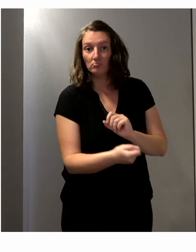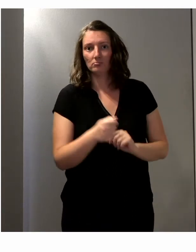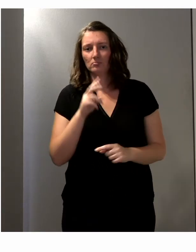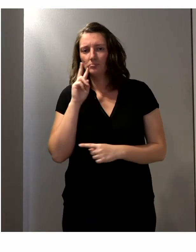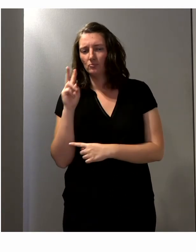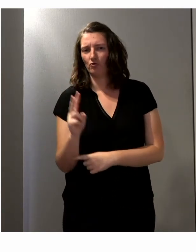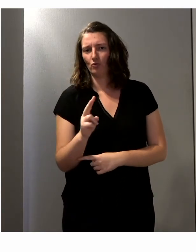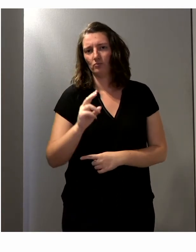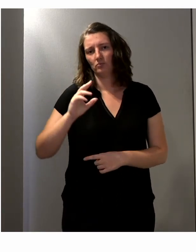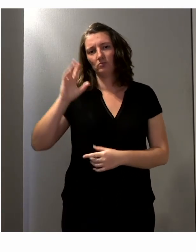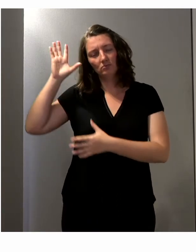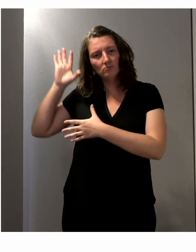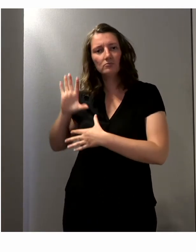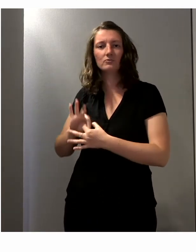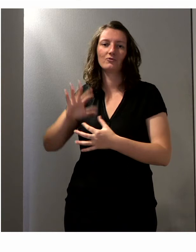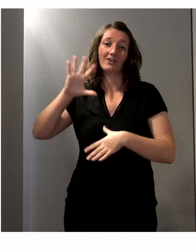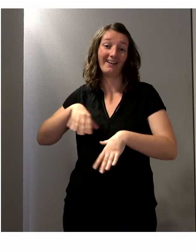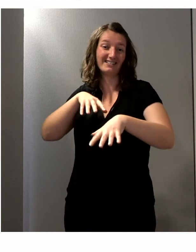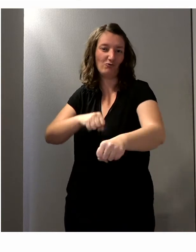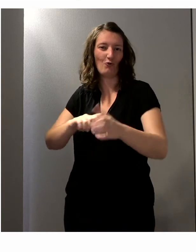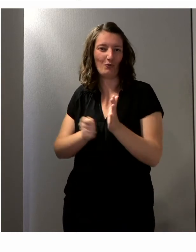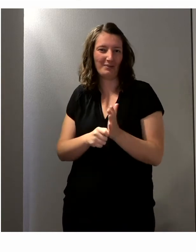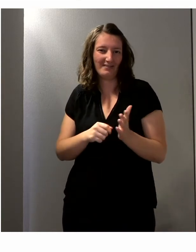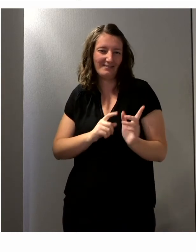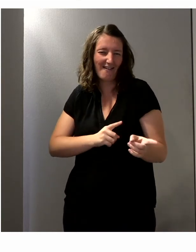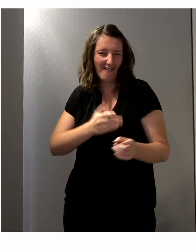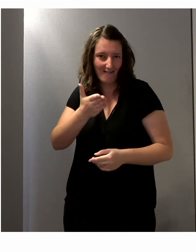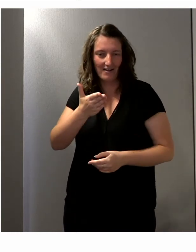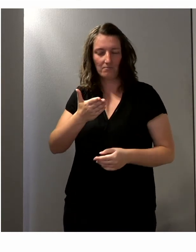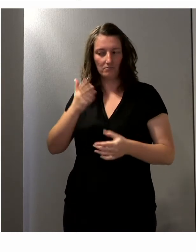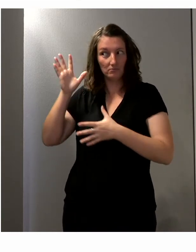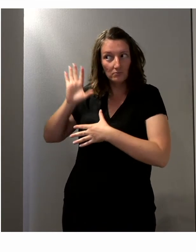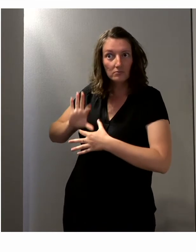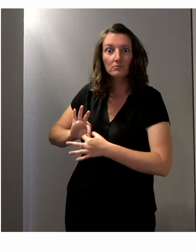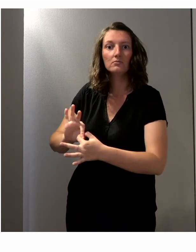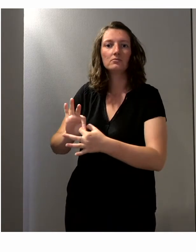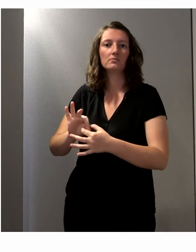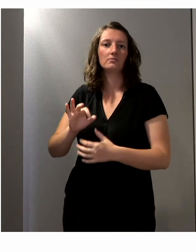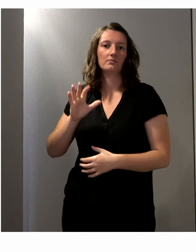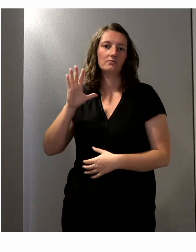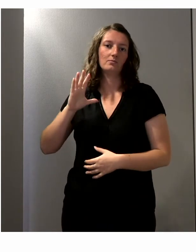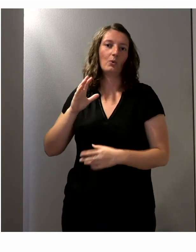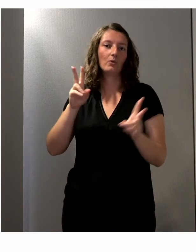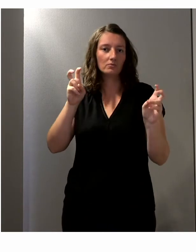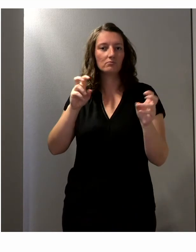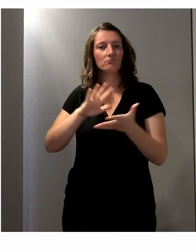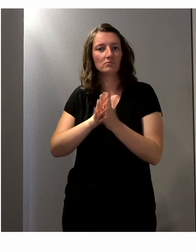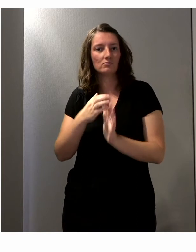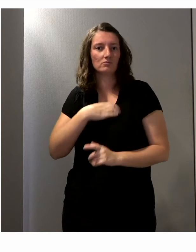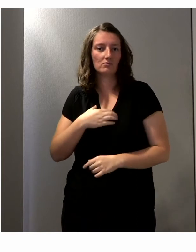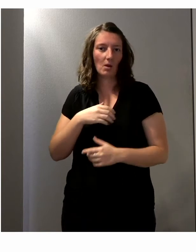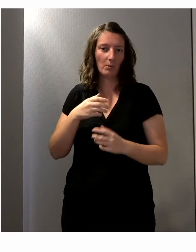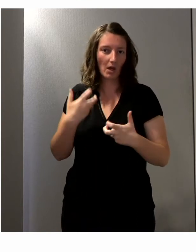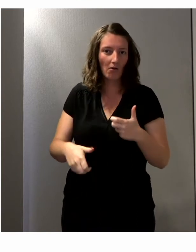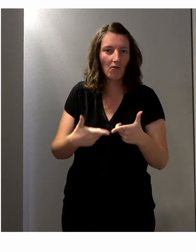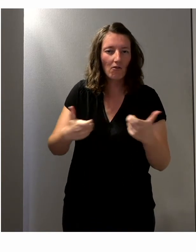héritée, on va dire, un peu du Conseil national de la résistance, et illustrée par l'action et la parole de l'abbé Pierre, de Joseph Brzezinski,